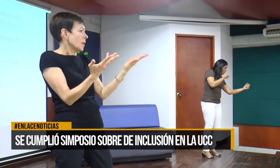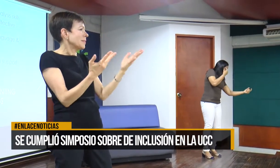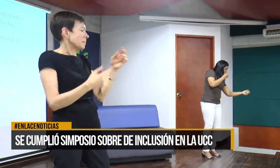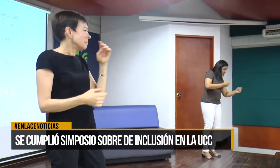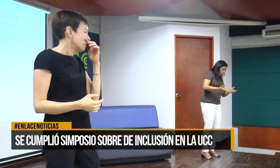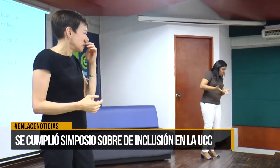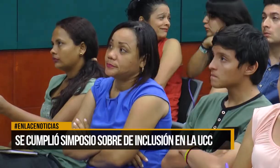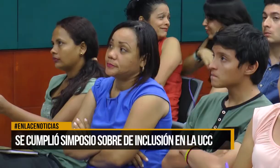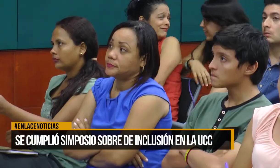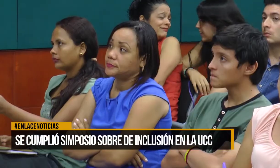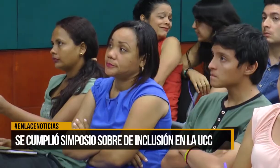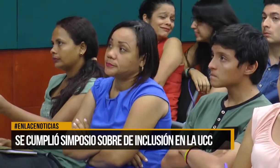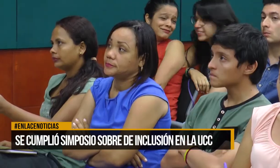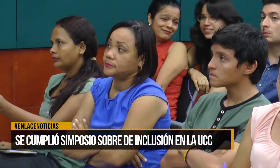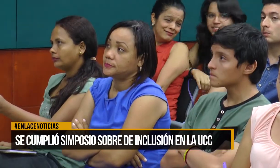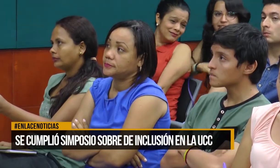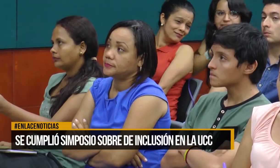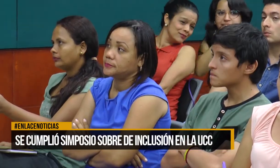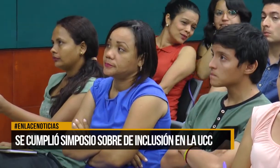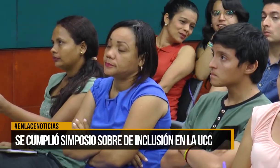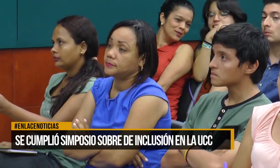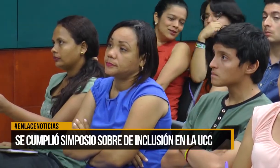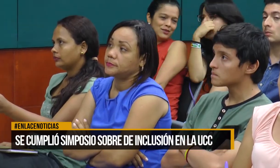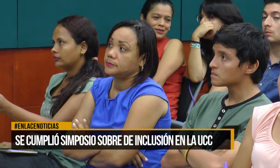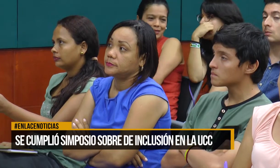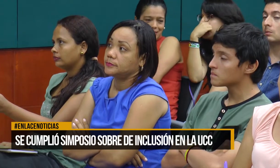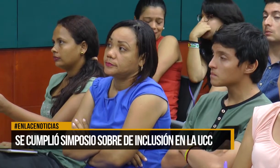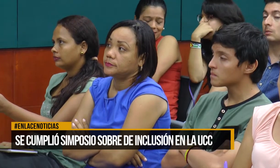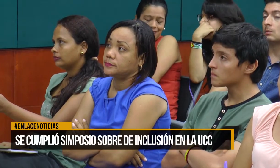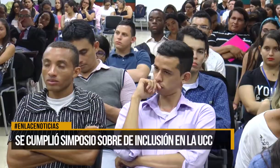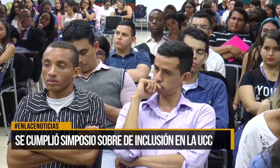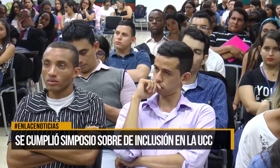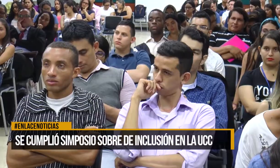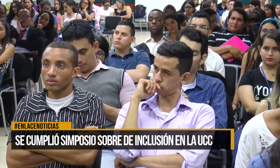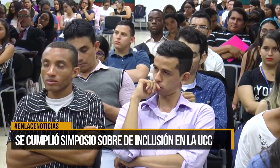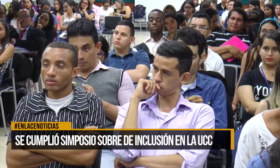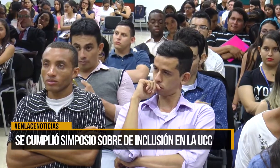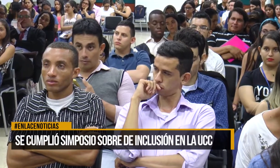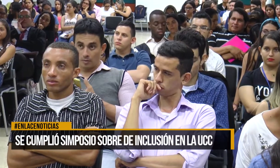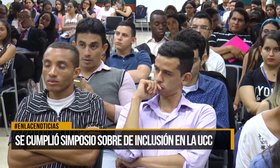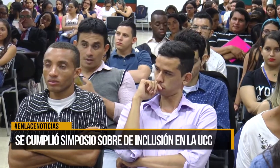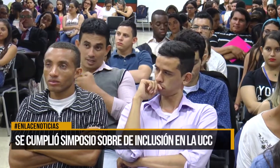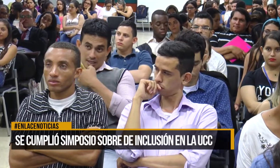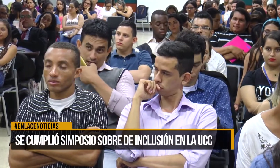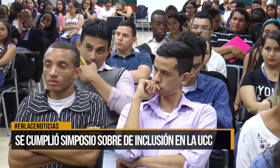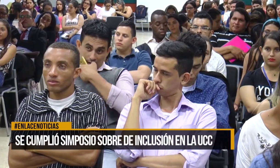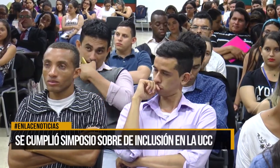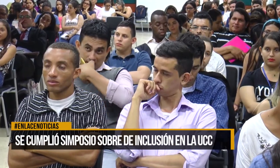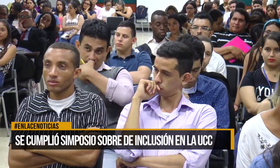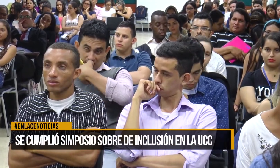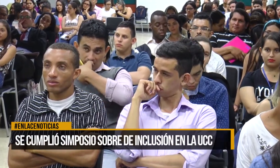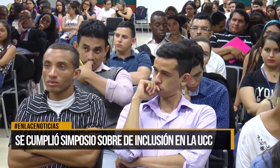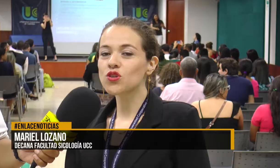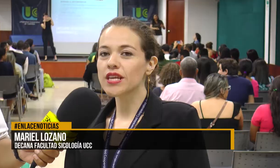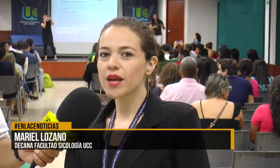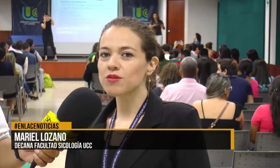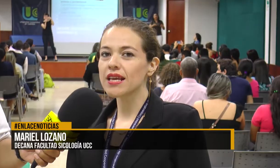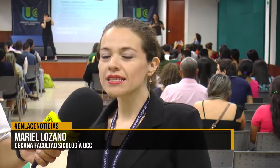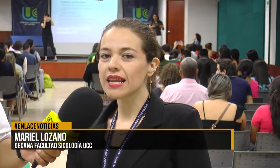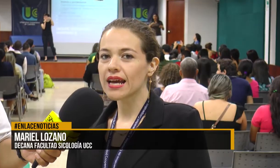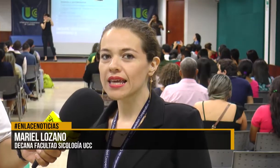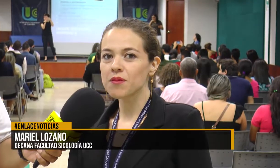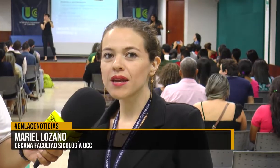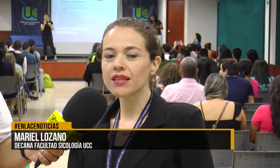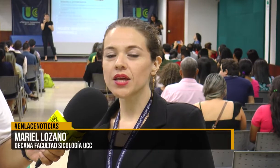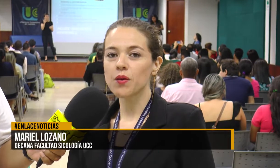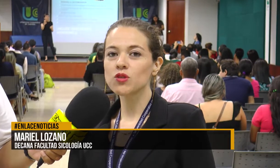y comunidad en general aprendiera más sobre el lenguaje de señas y la participación de estas personas dentro de la sociedad. De hecho, nosotros consideramos que